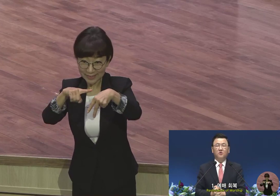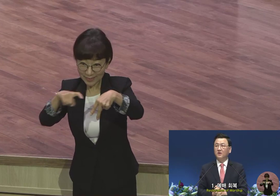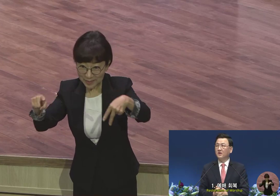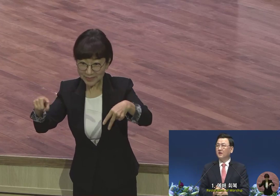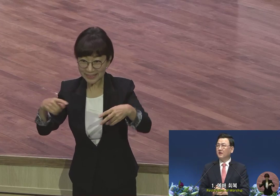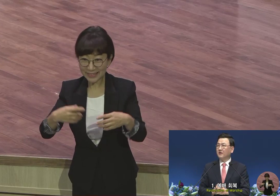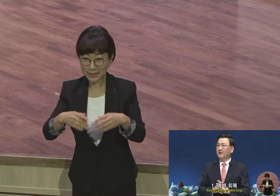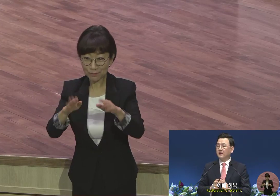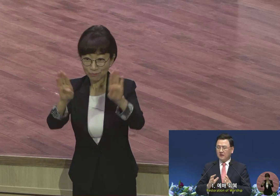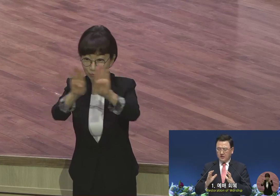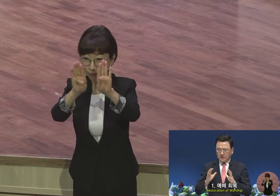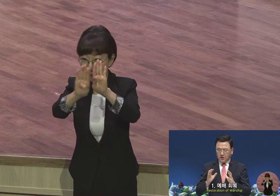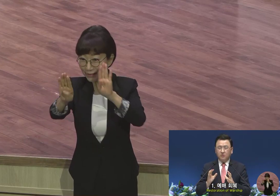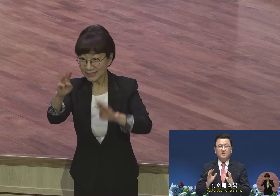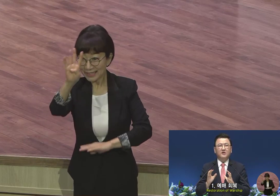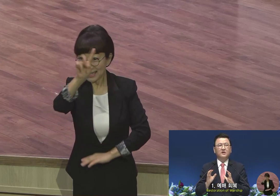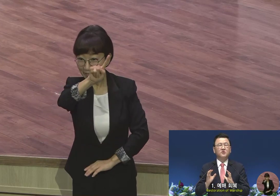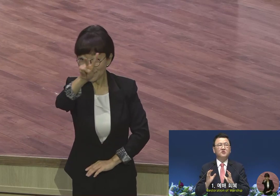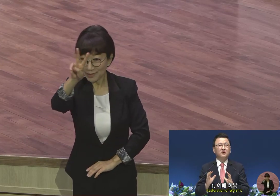당시에도